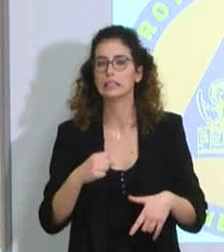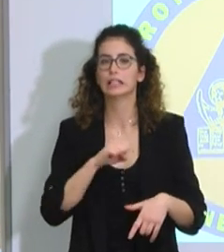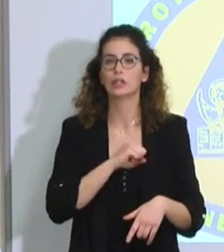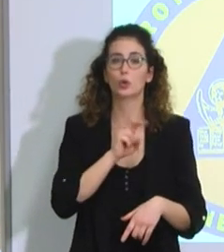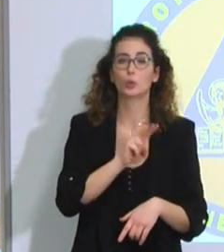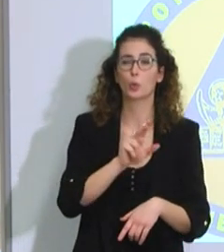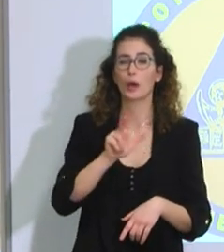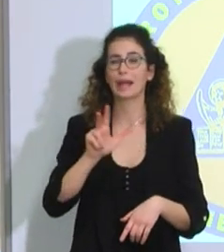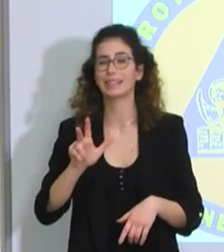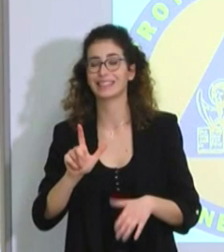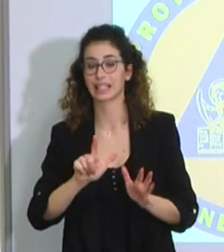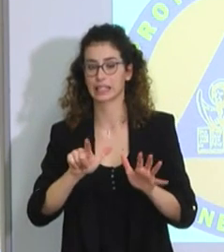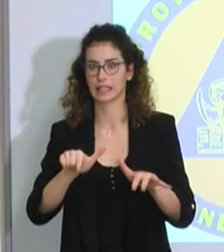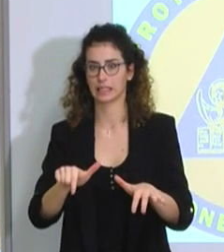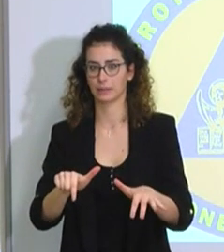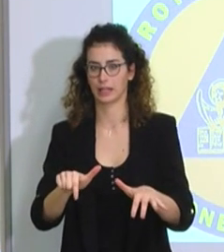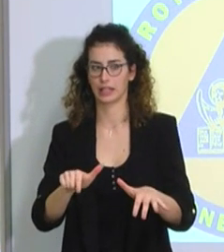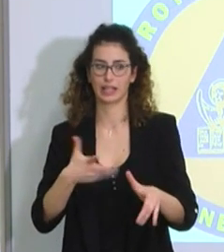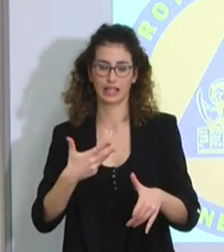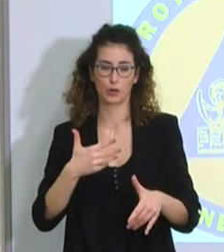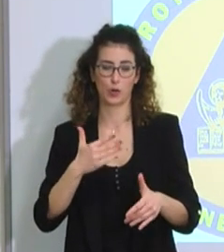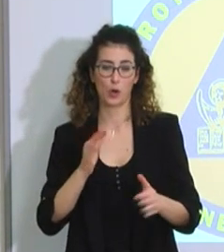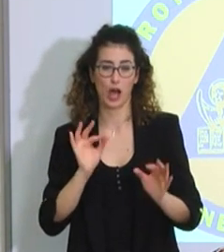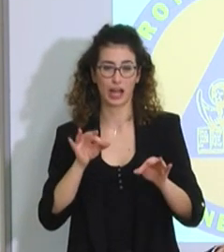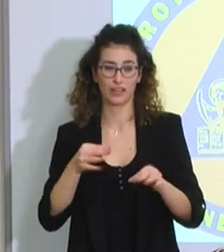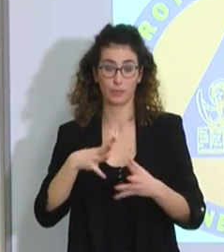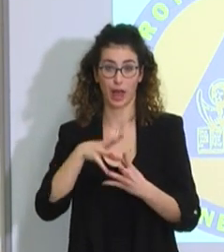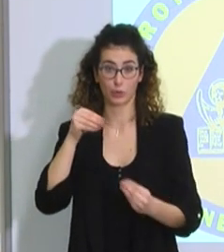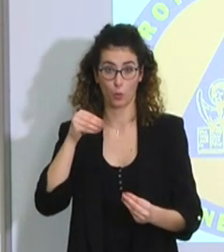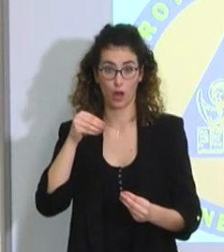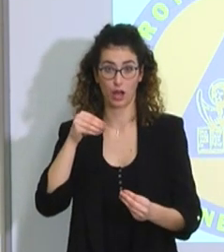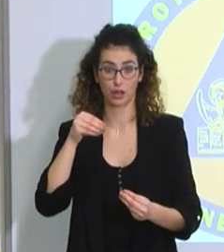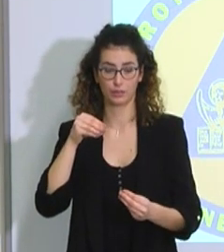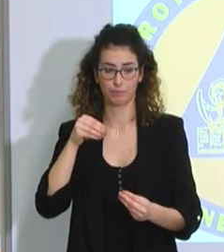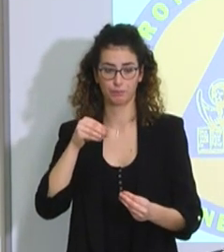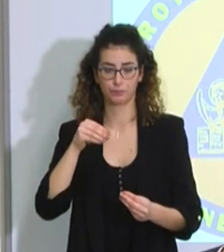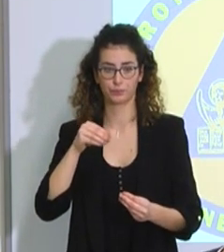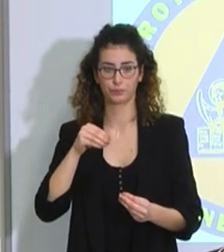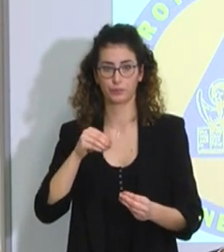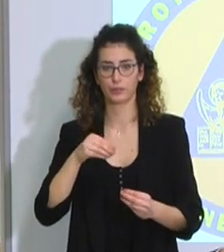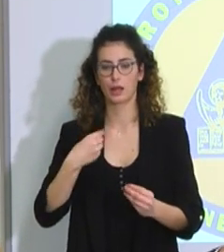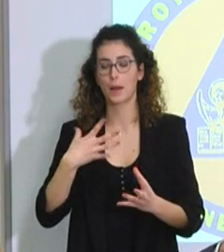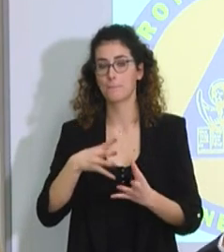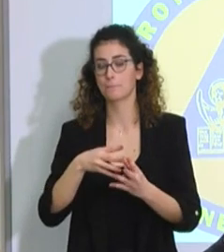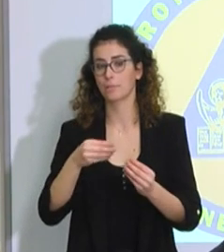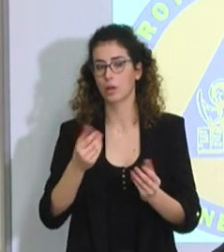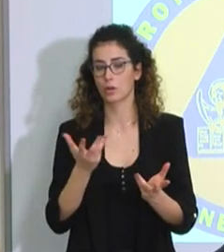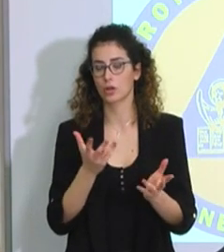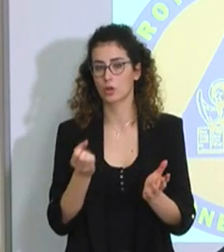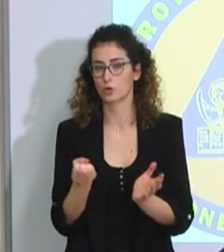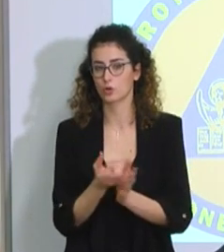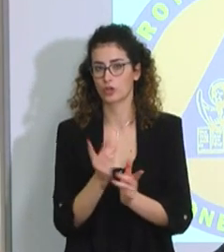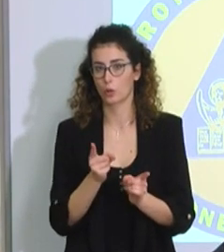2-3 settimane? Ho l'impressione che sarà il periodo fino a Pasqua. Del resto a Pasqua si andrà a sovrapporre al